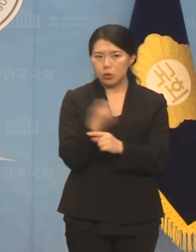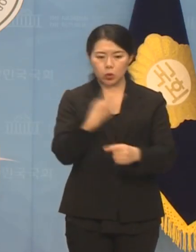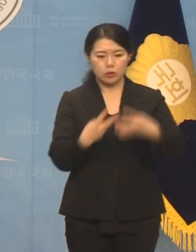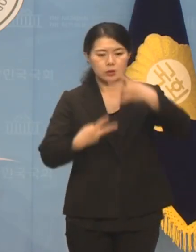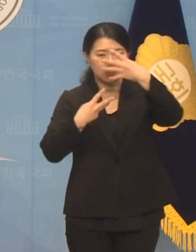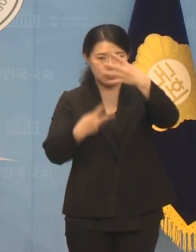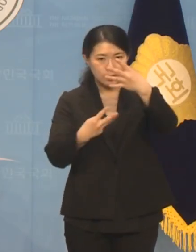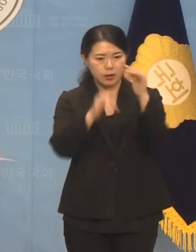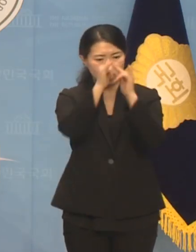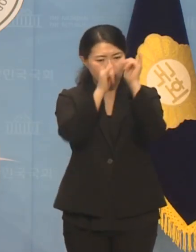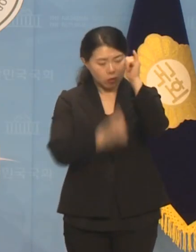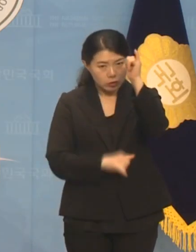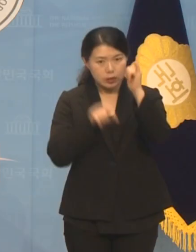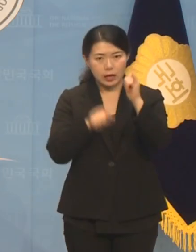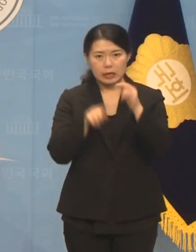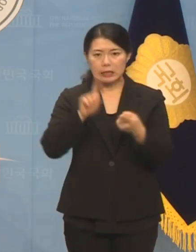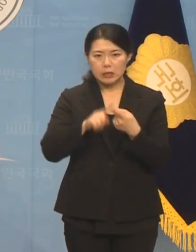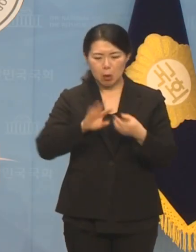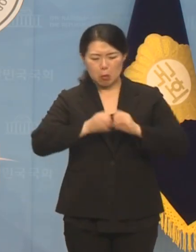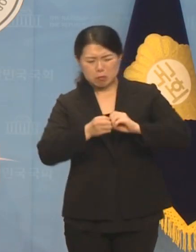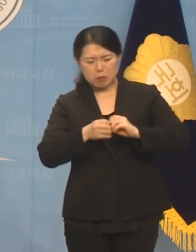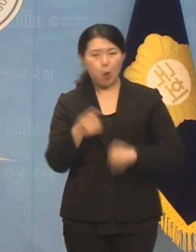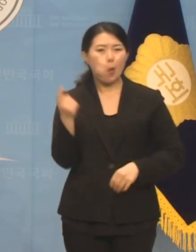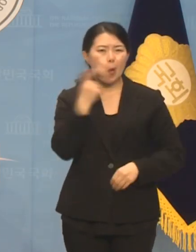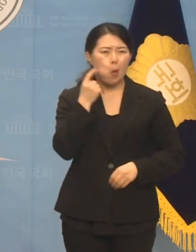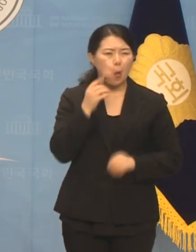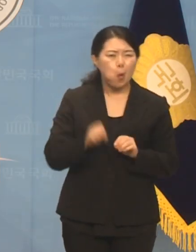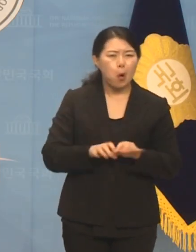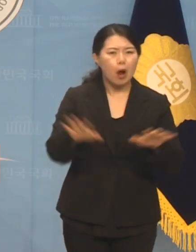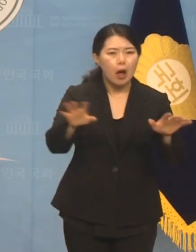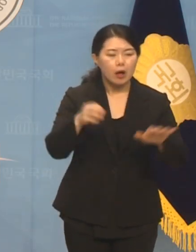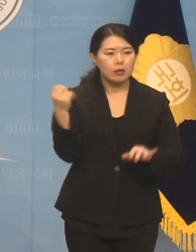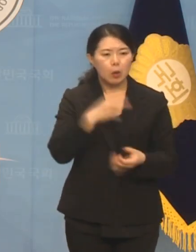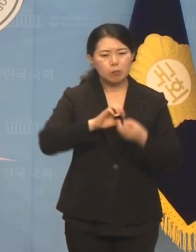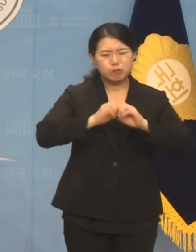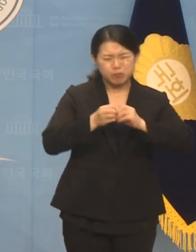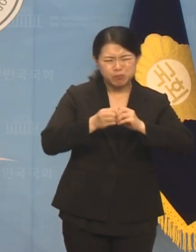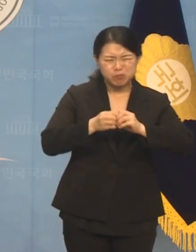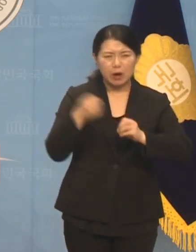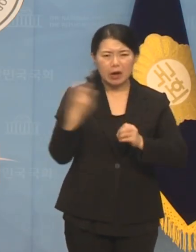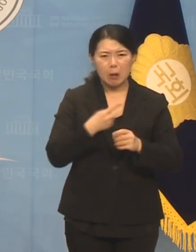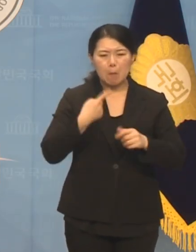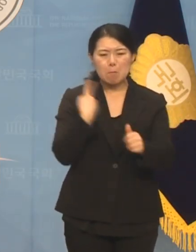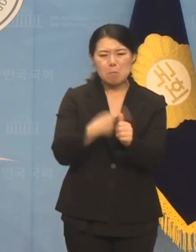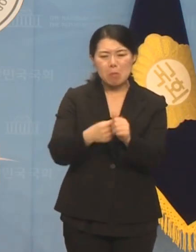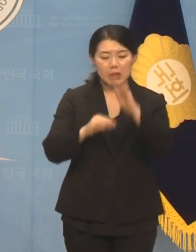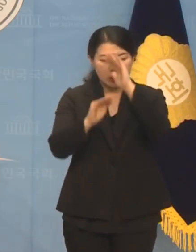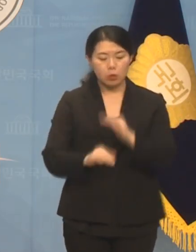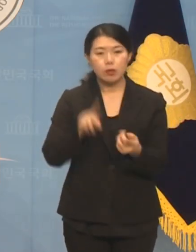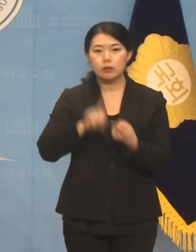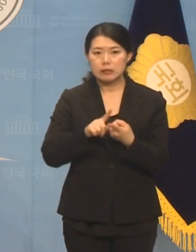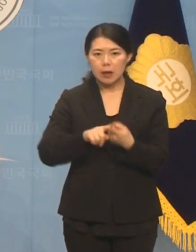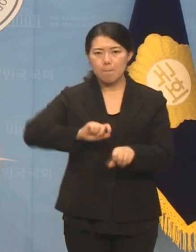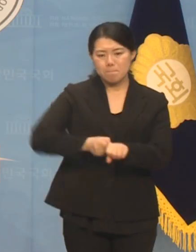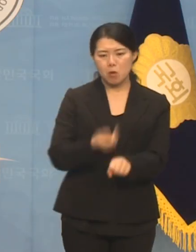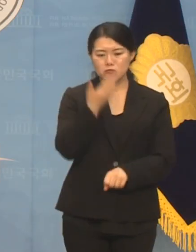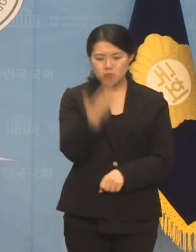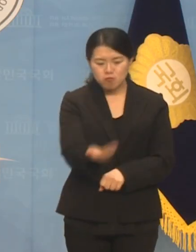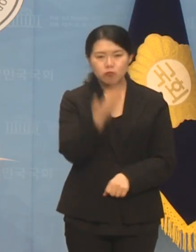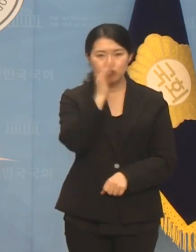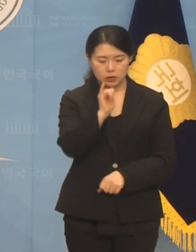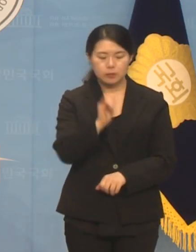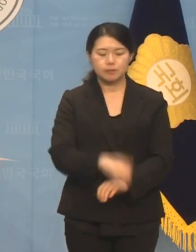역사적 진실을 왜곡하거나 허위 사실을 유포, 고의로 폄훼, 비방하는 행위에 대해 처벌할 수